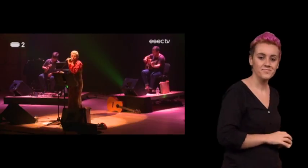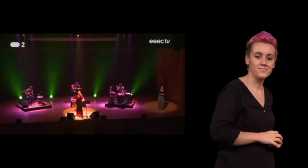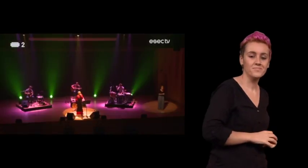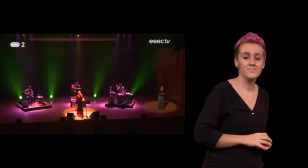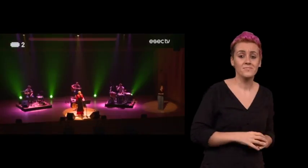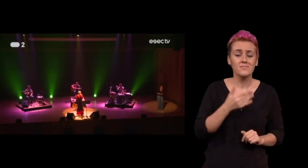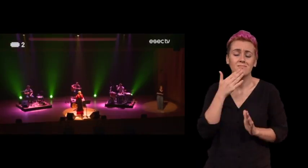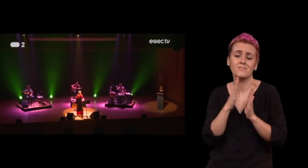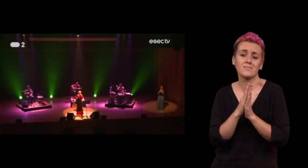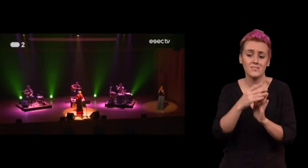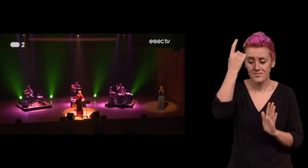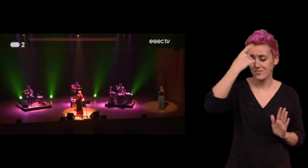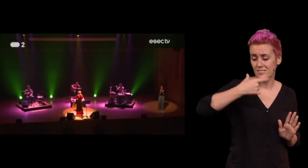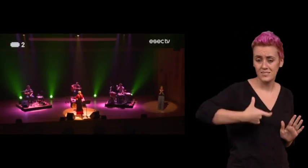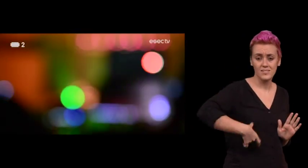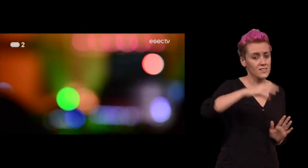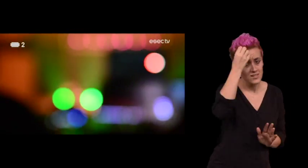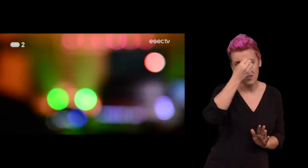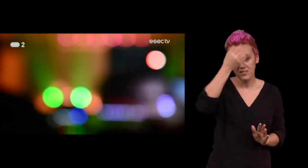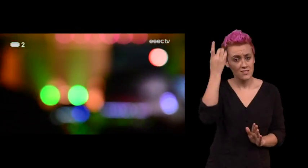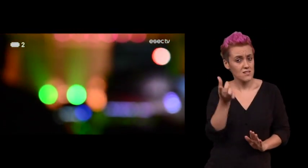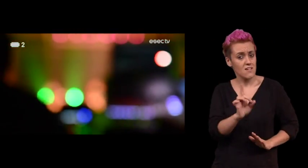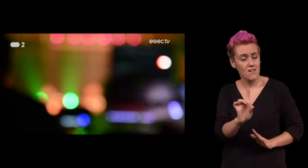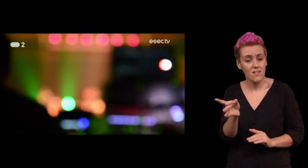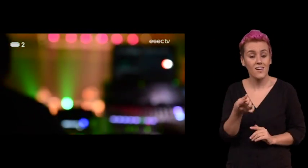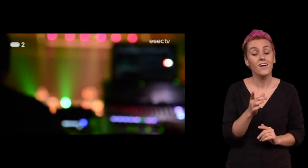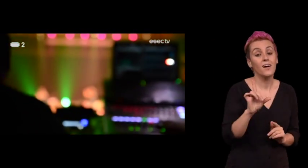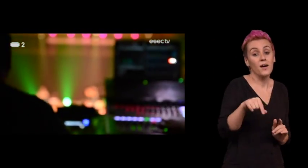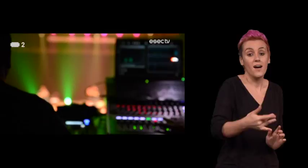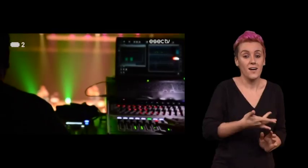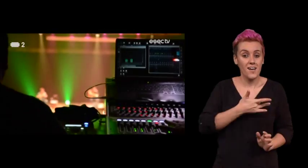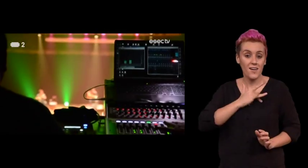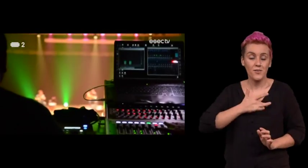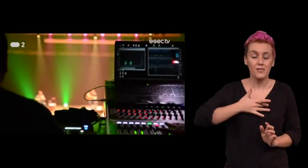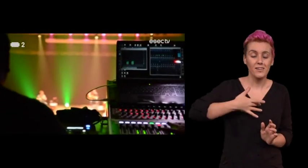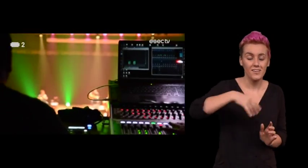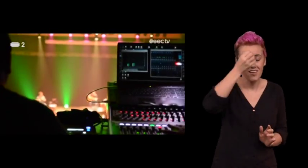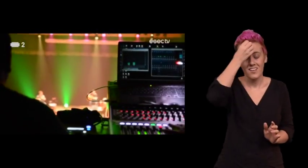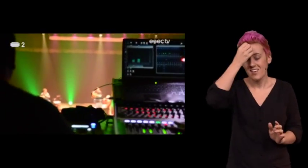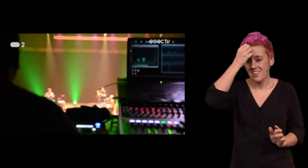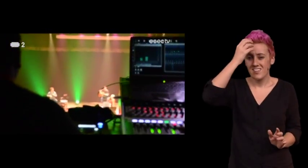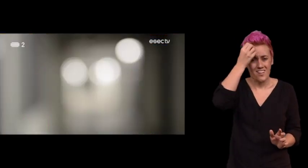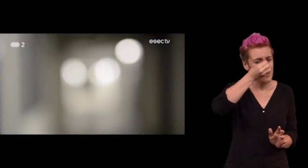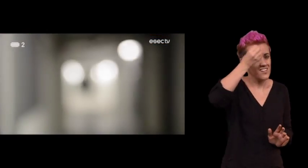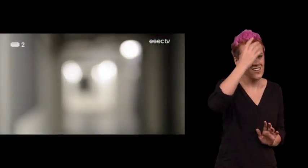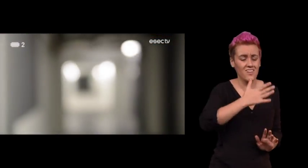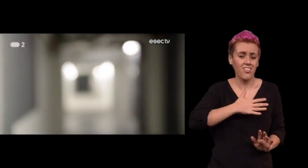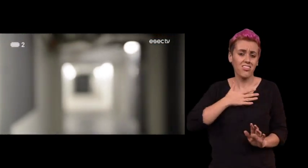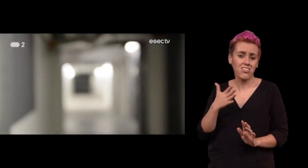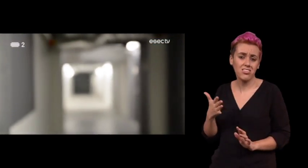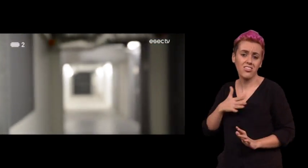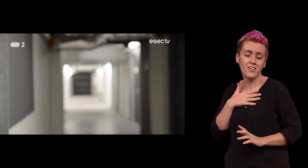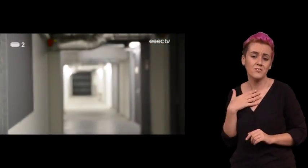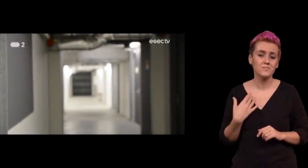esquecer. Não te esqueças de mim, nem daquele amor que eu queria não